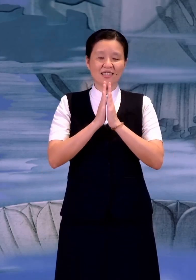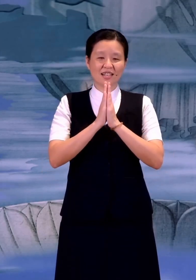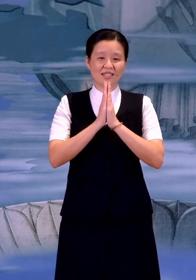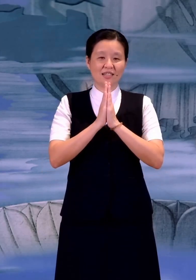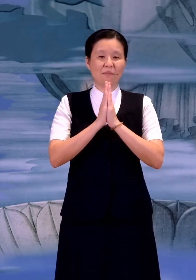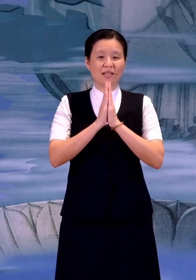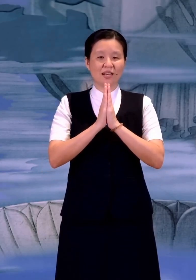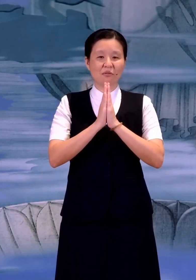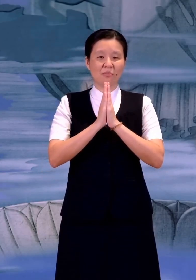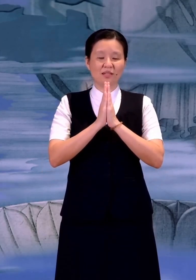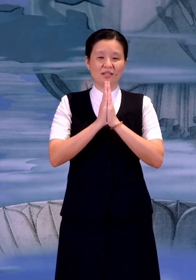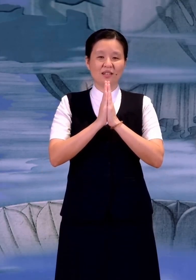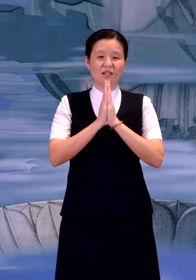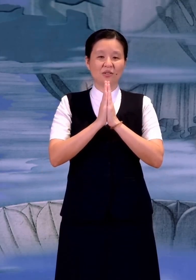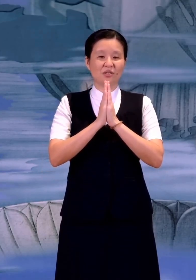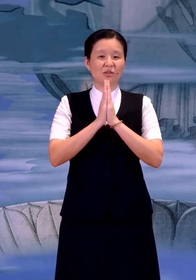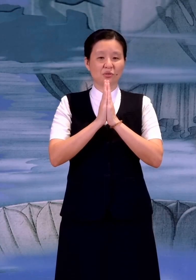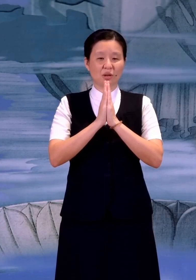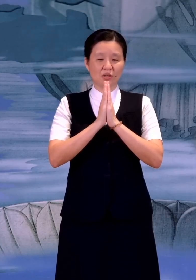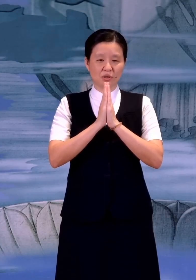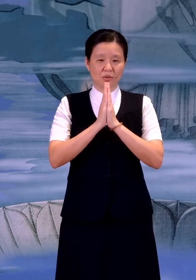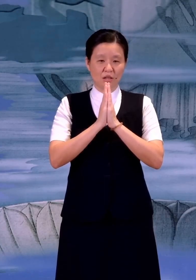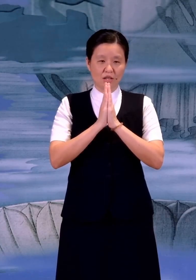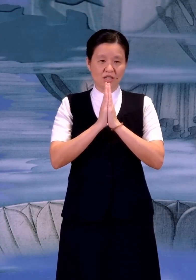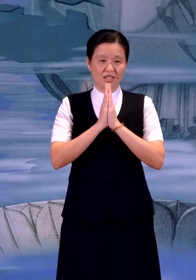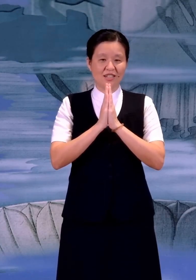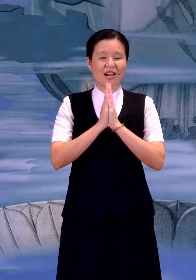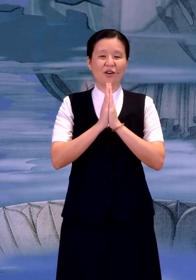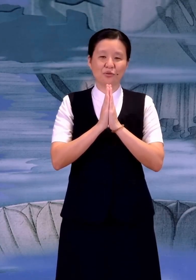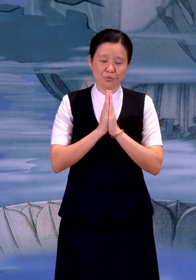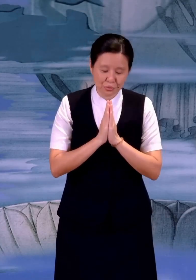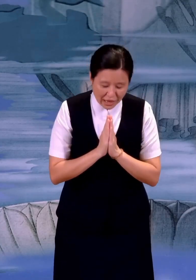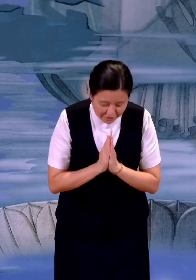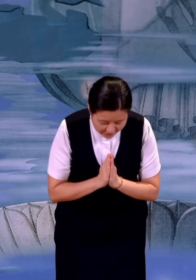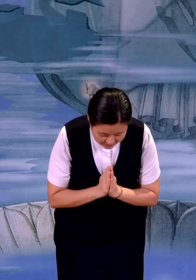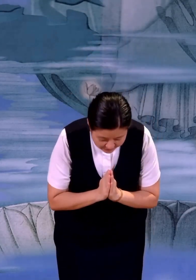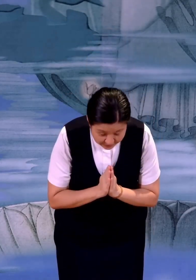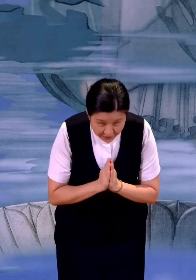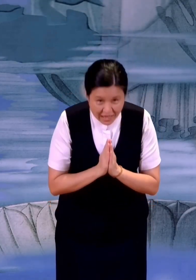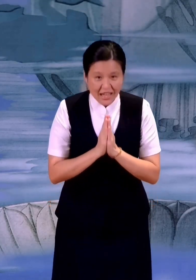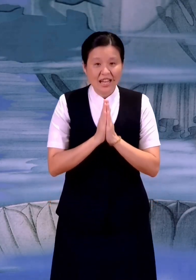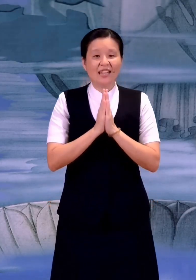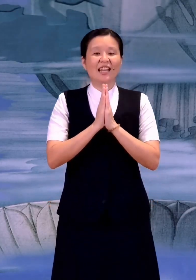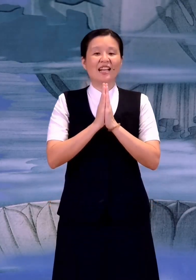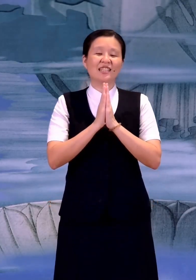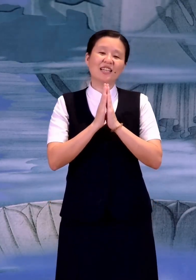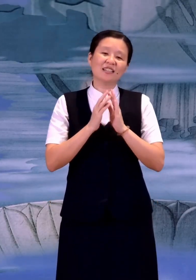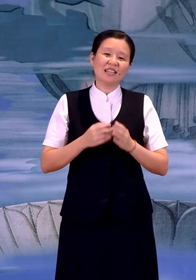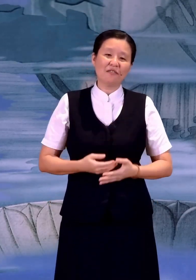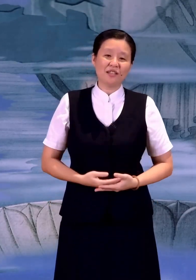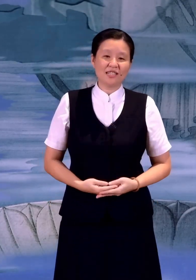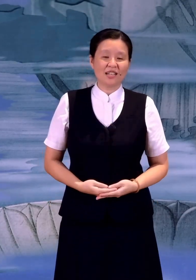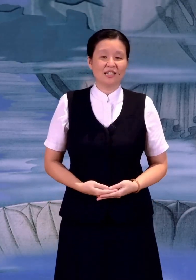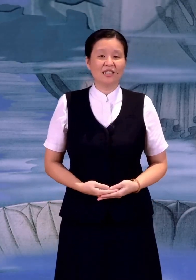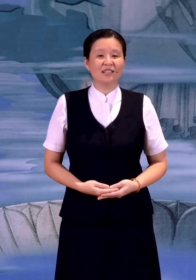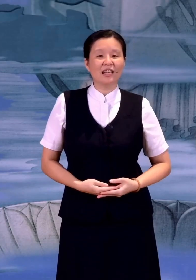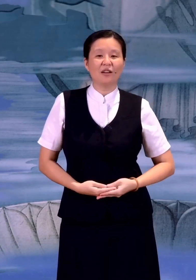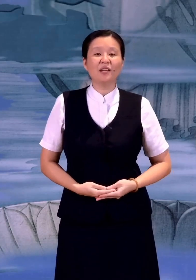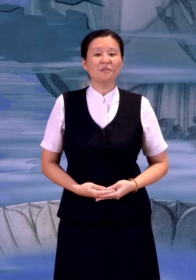子，一般上我们慈济人都是用双手合十，然后互道感恩。那今天要跟大家分享的呢，还有另外一个